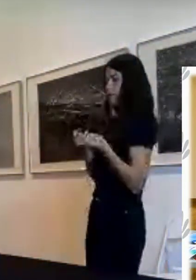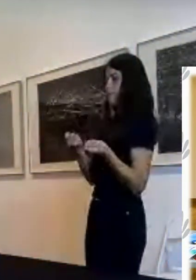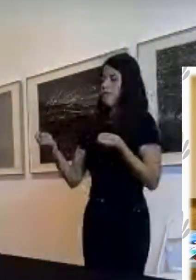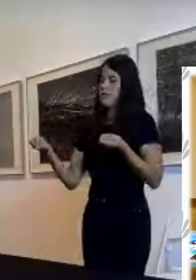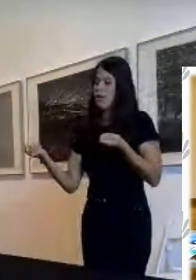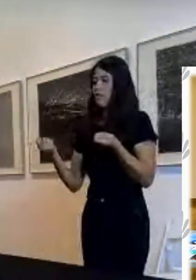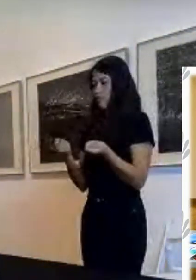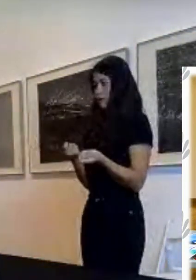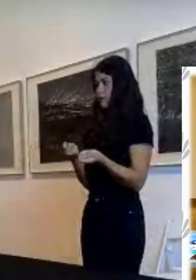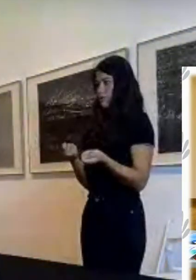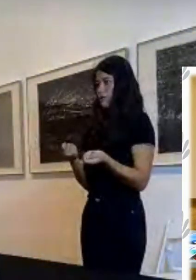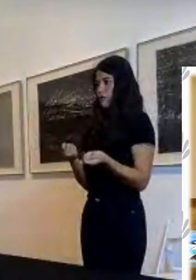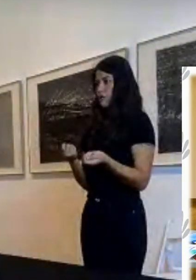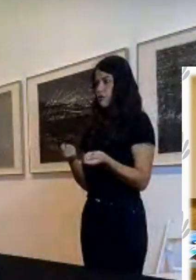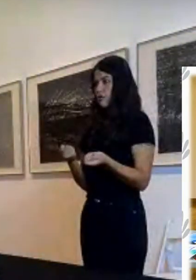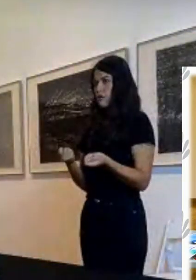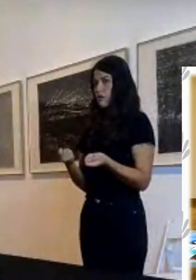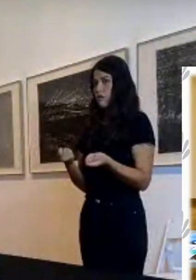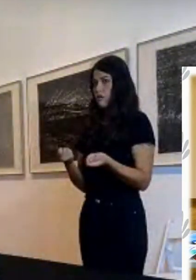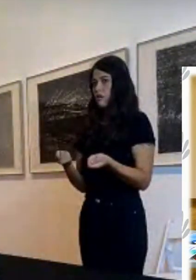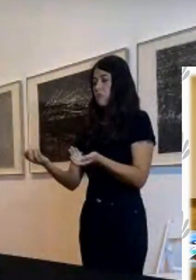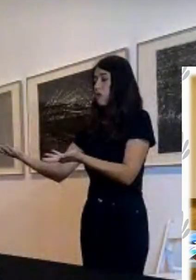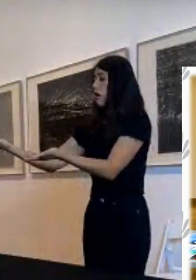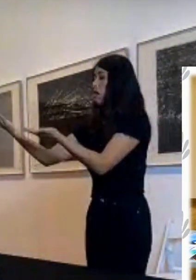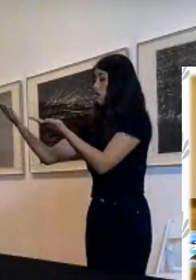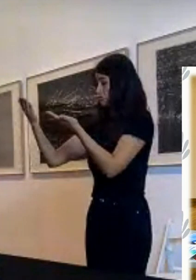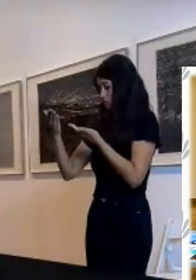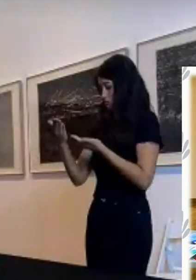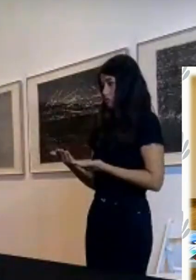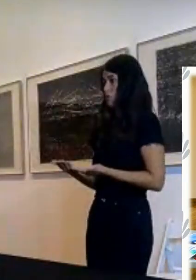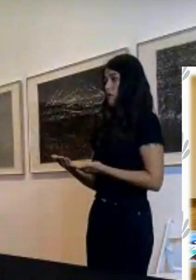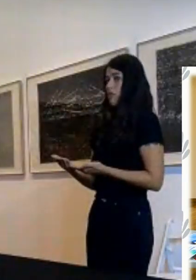receptora de todo lo que los museos pueden,